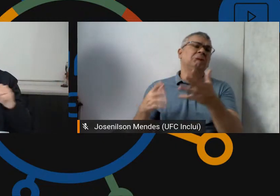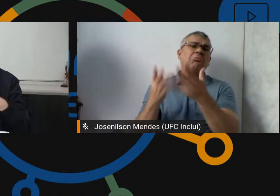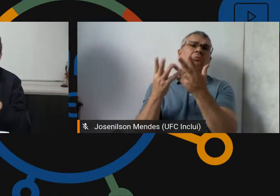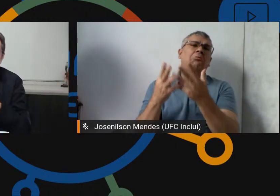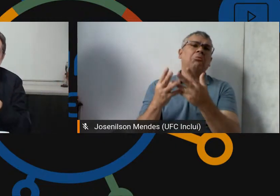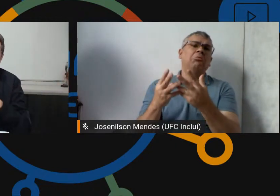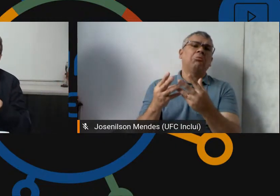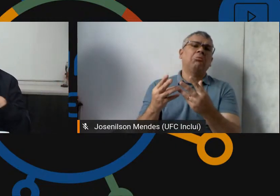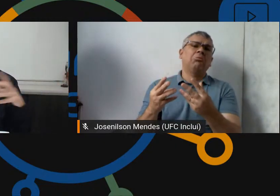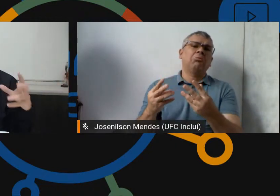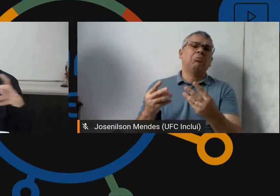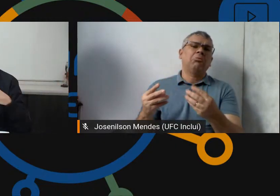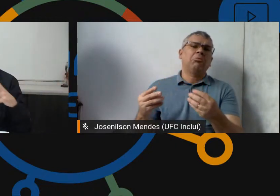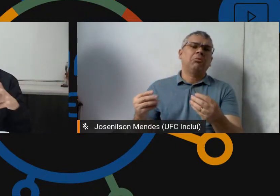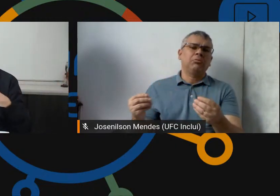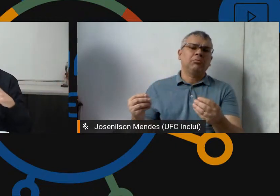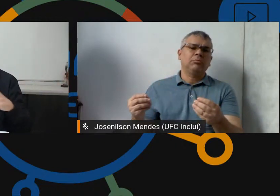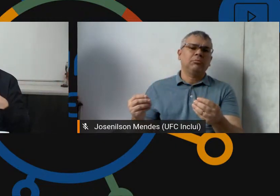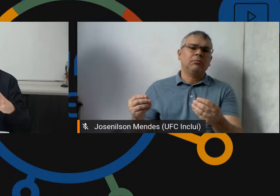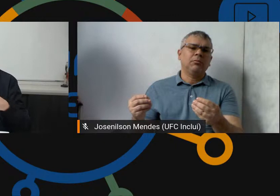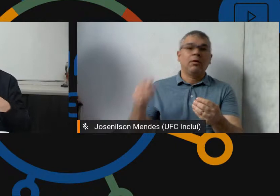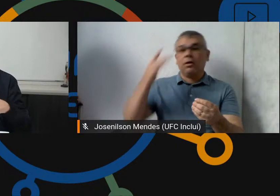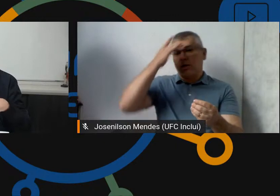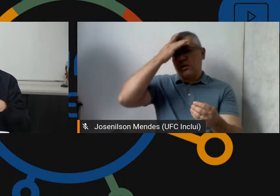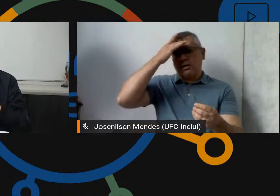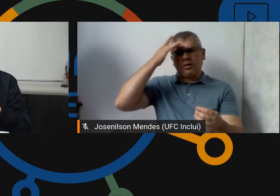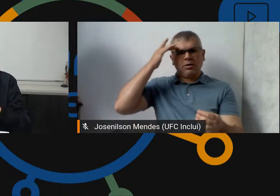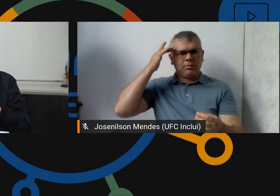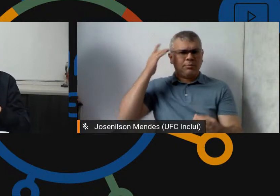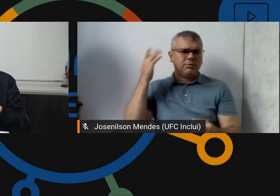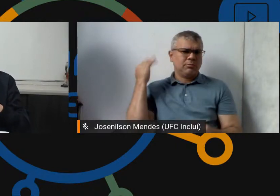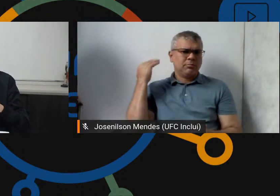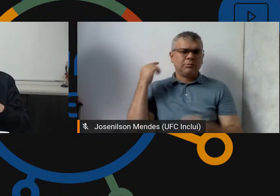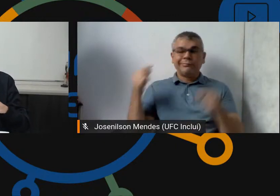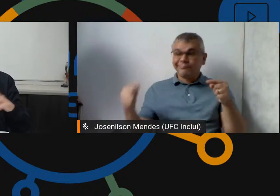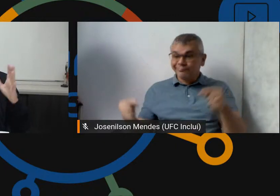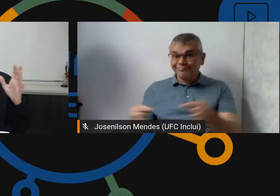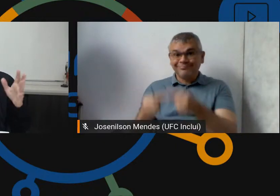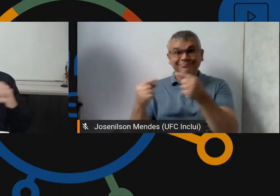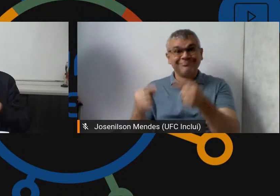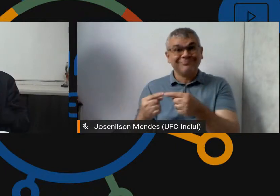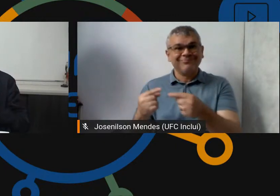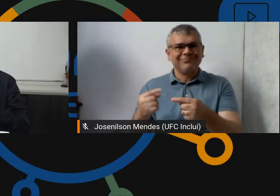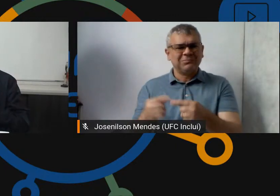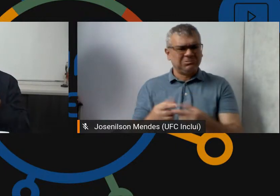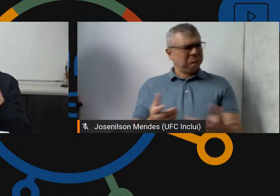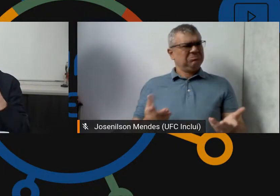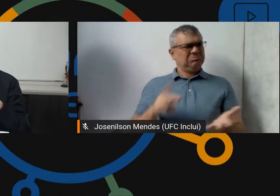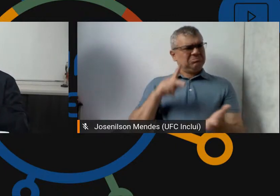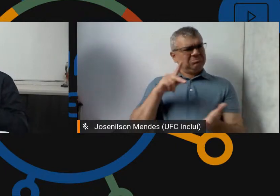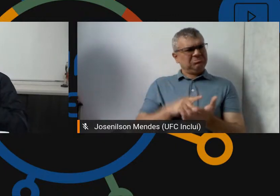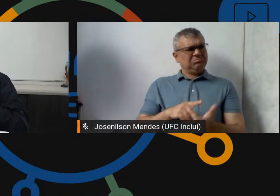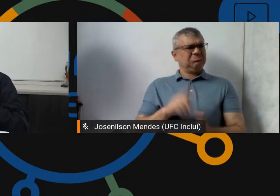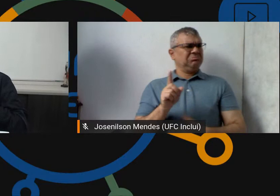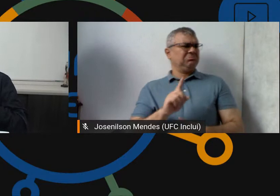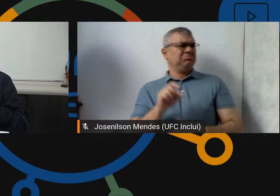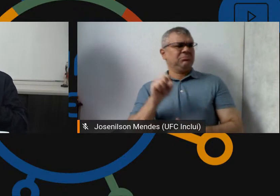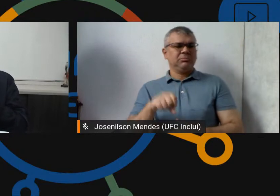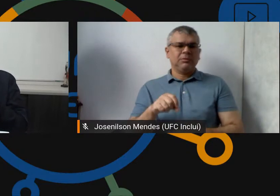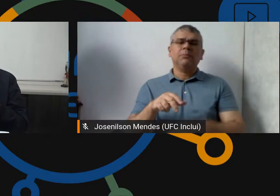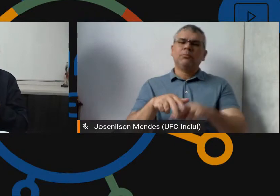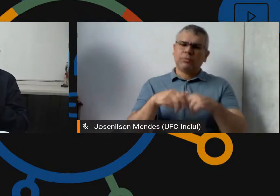questionar as ideias que estavam conversando com essas evidências. Então, isso é um ponto importante. Outro ponto